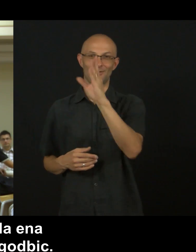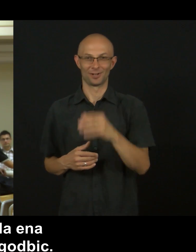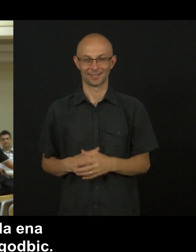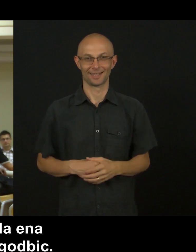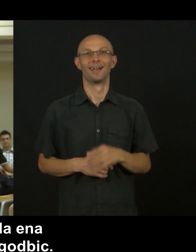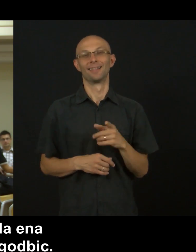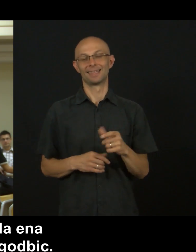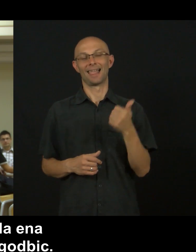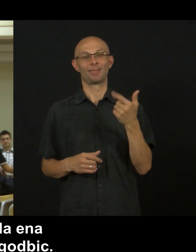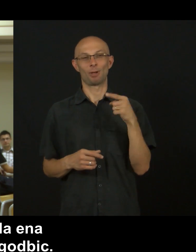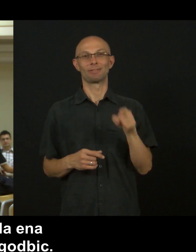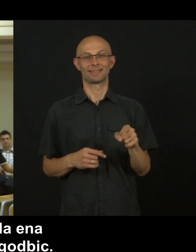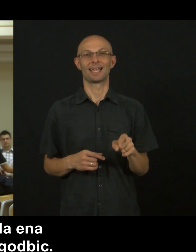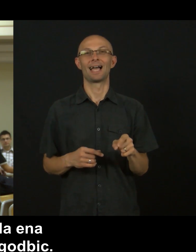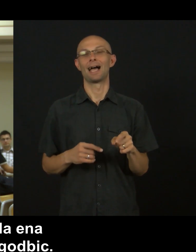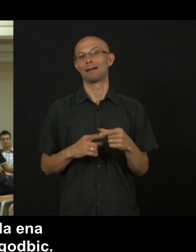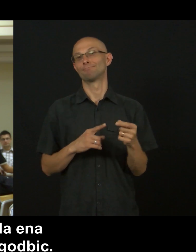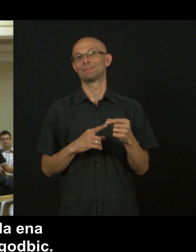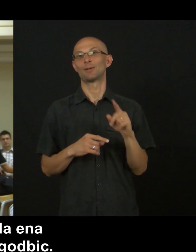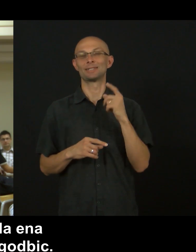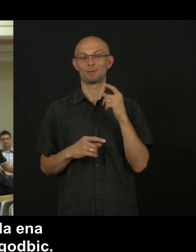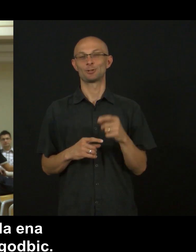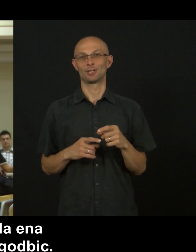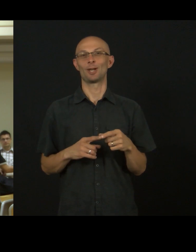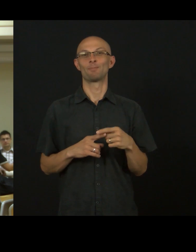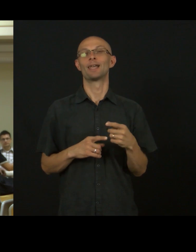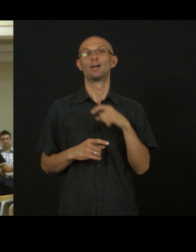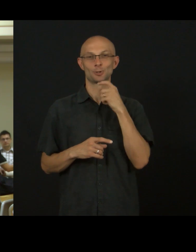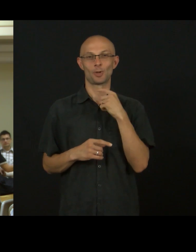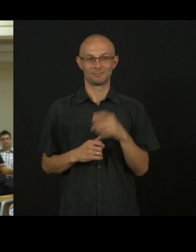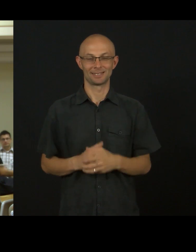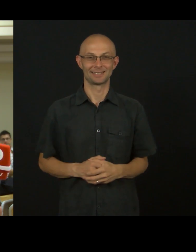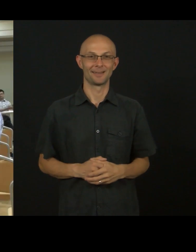da sta je bila ena izmed teh smešnih zgodbic. No.